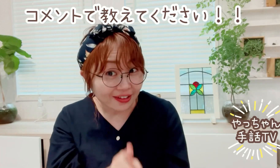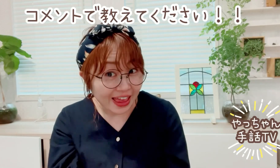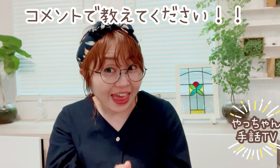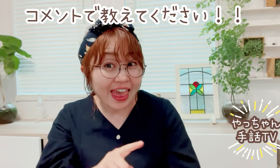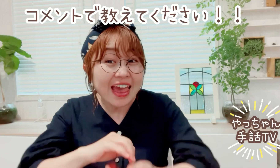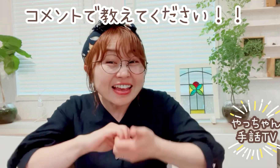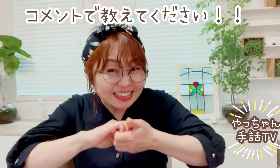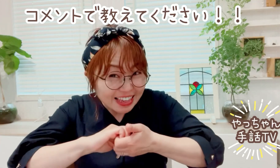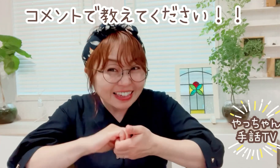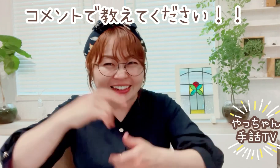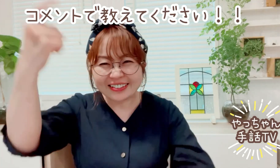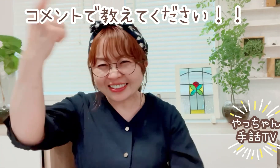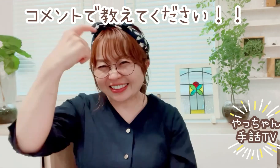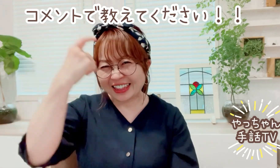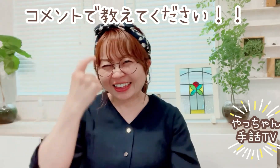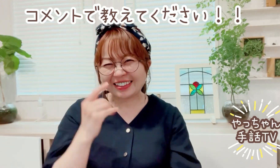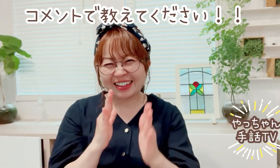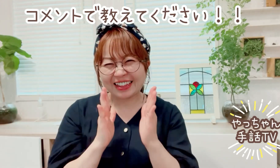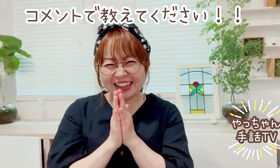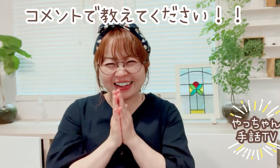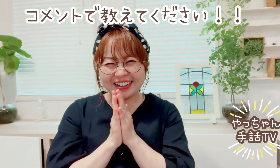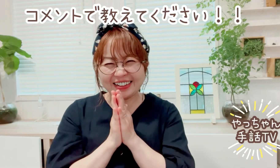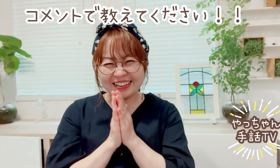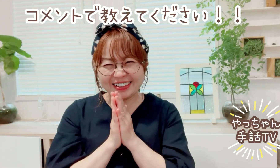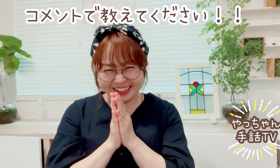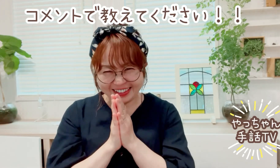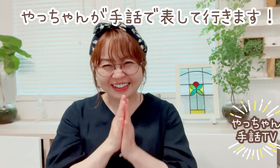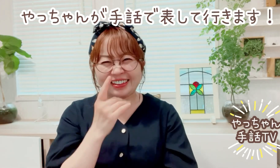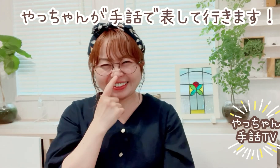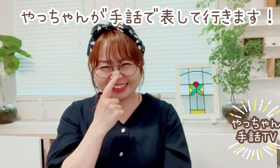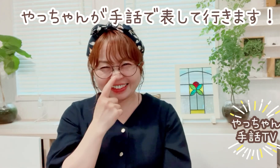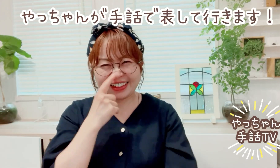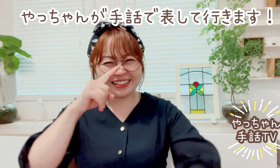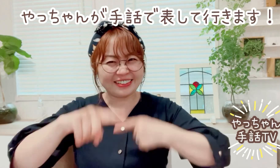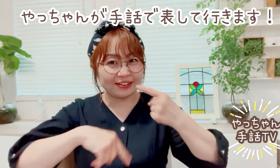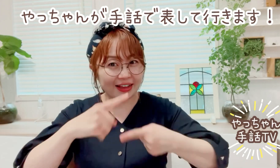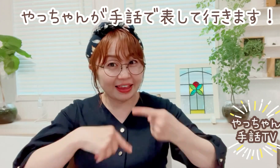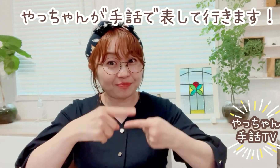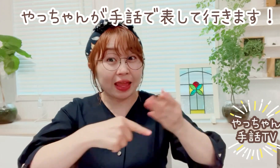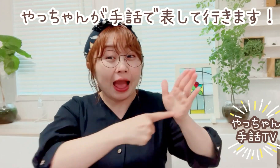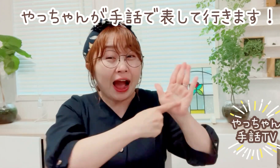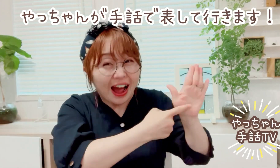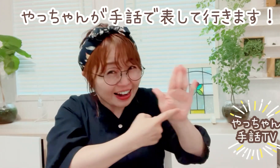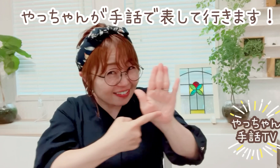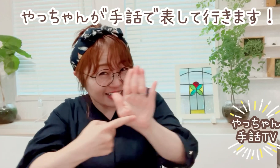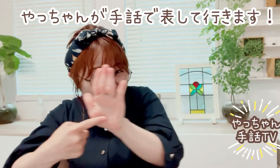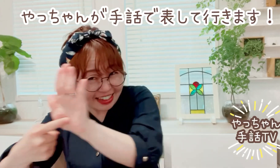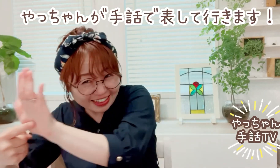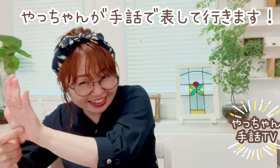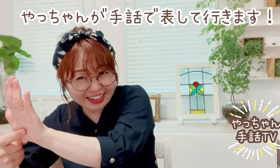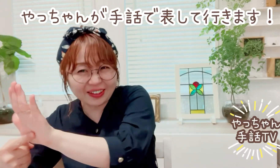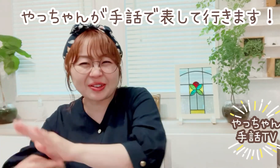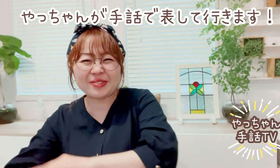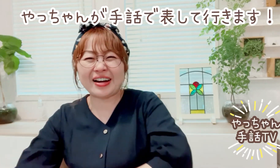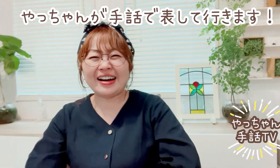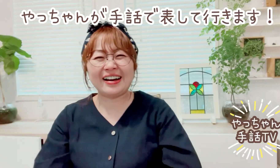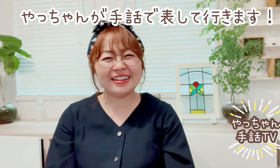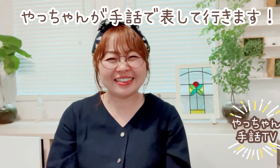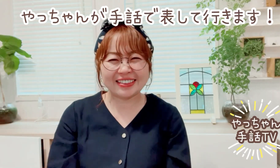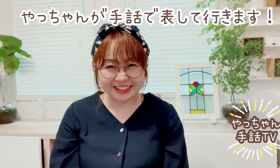でぜひ教えてください。やっちゃんが手話で表していきたいと思います。そ